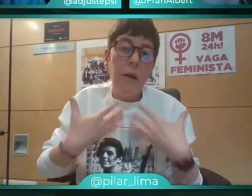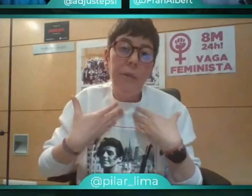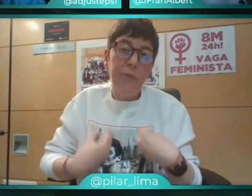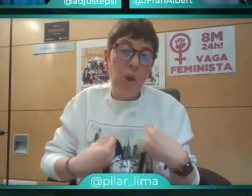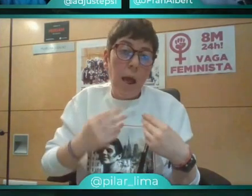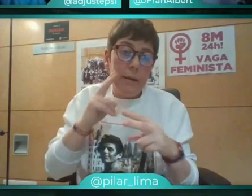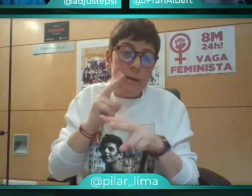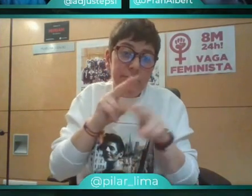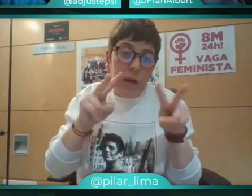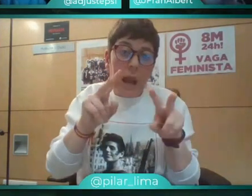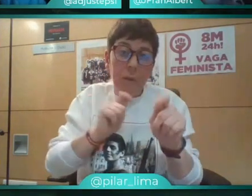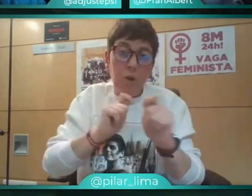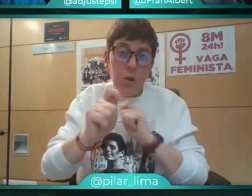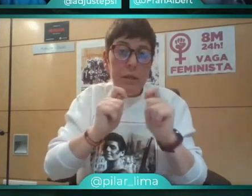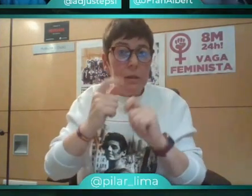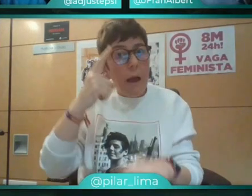efectivamente